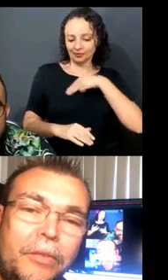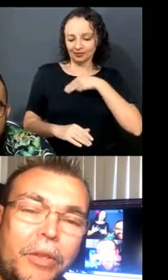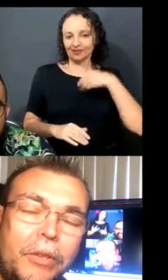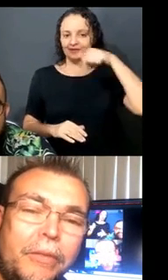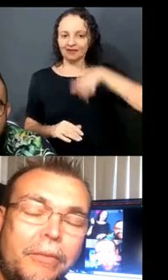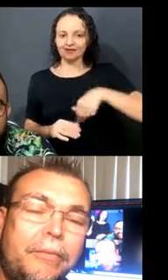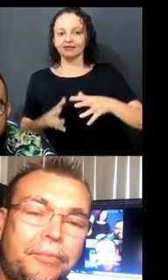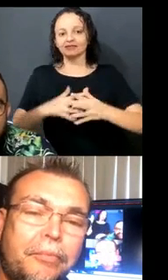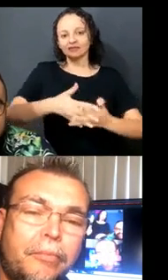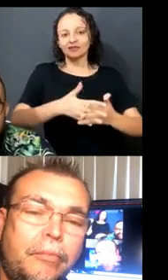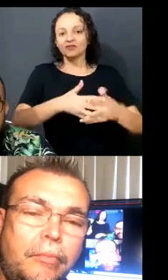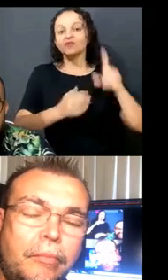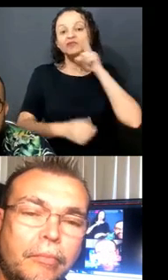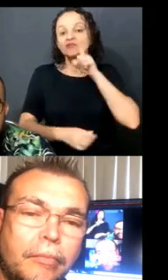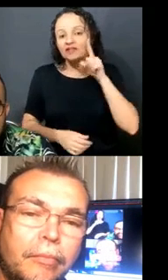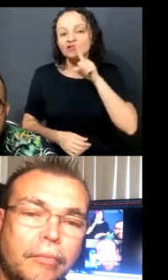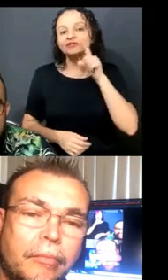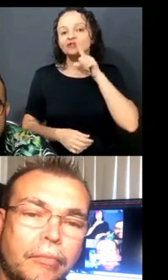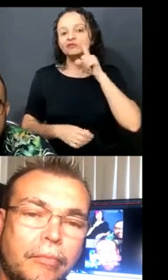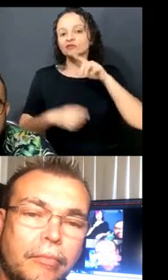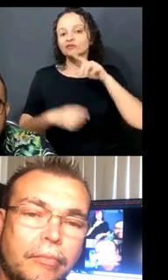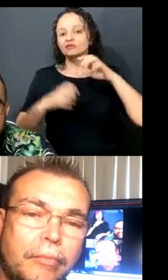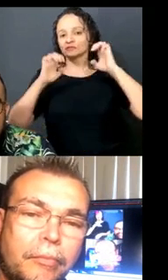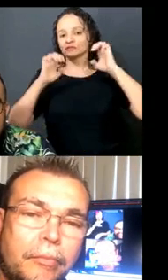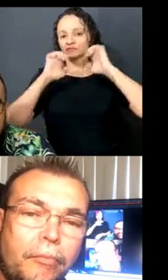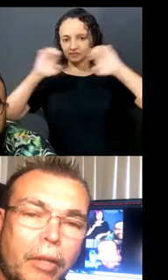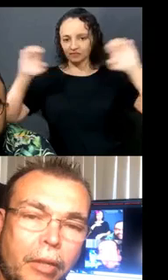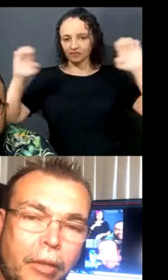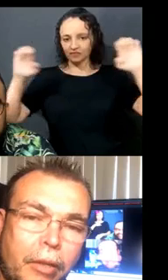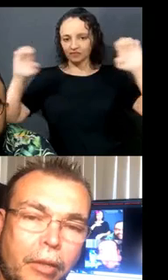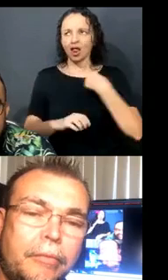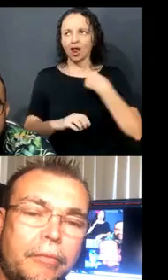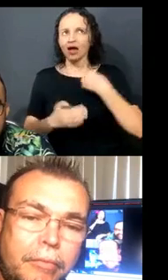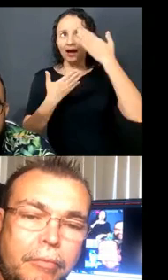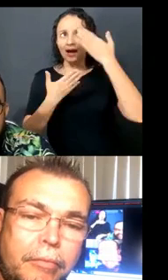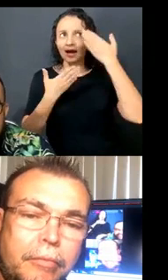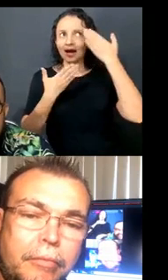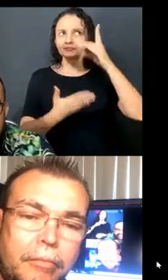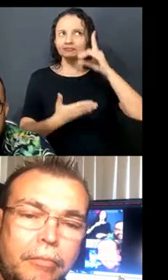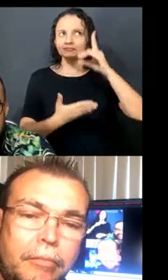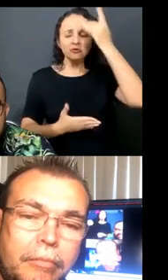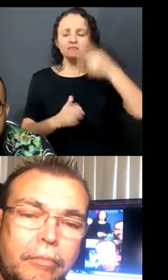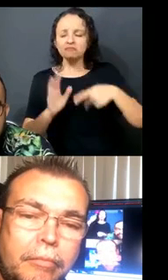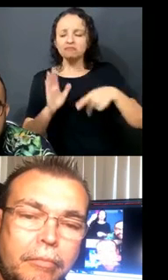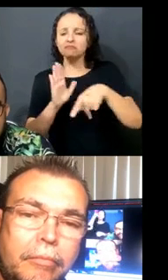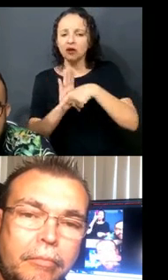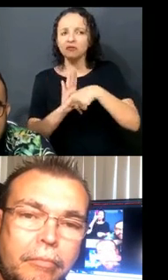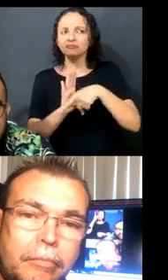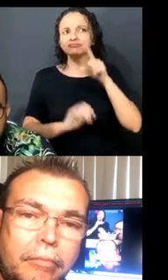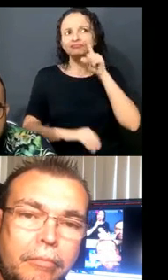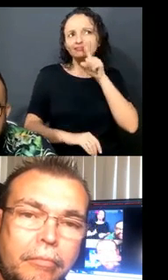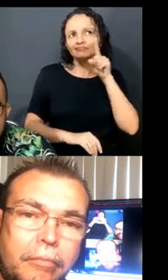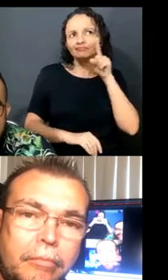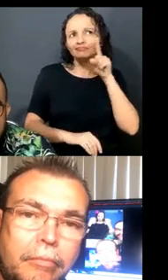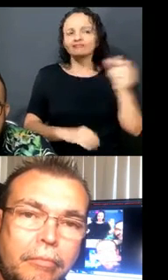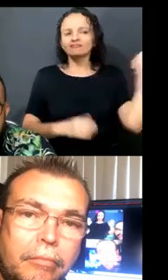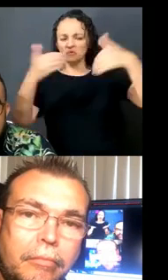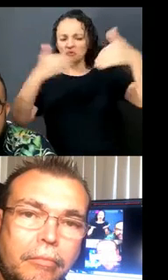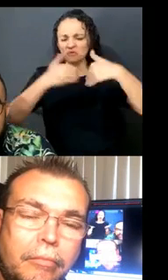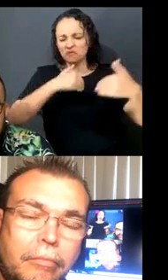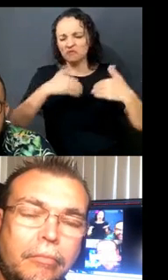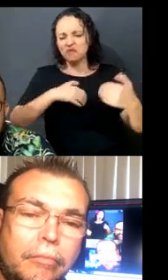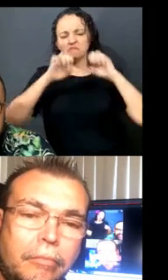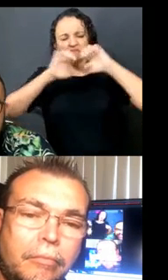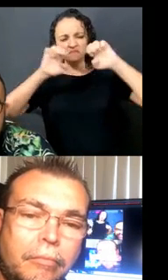plantaram muito o evangelho aqui no nosso solo e nós somos muito gratos, né? Realmente o evangelho cresceu devido